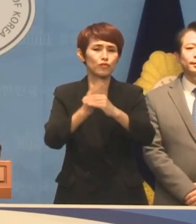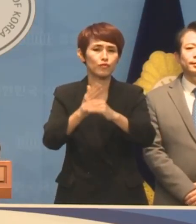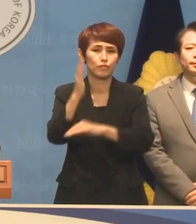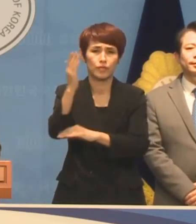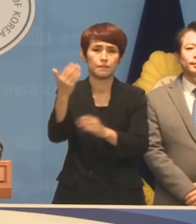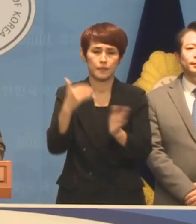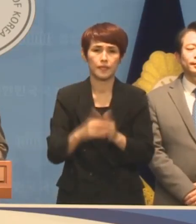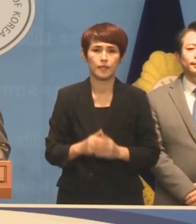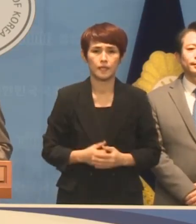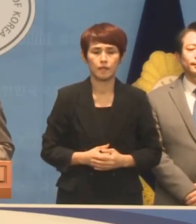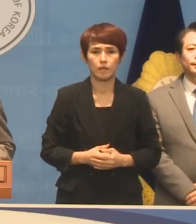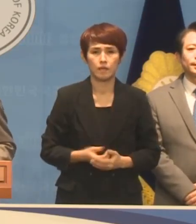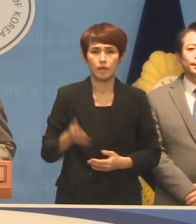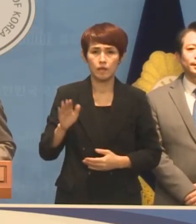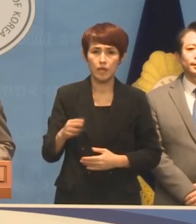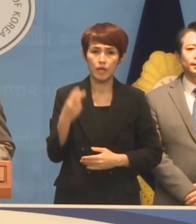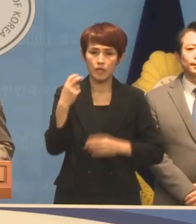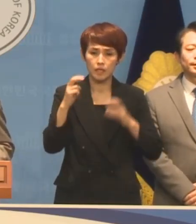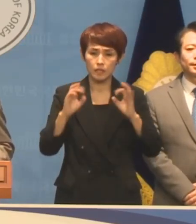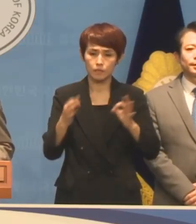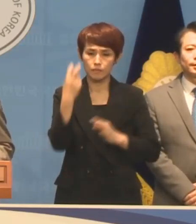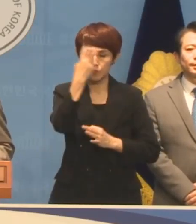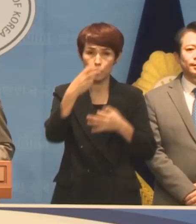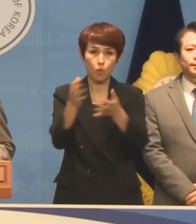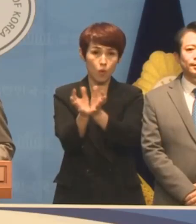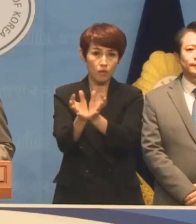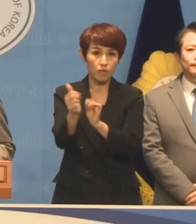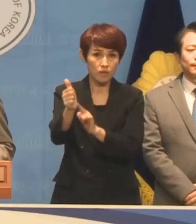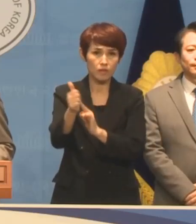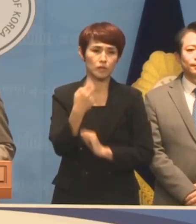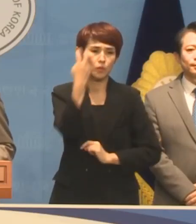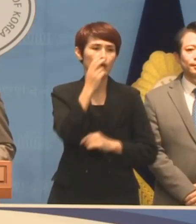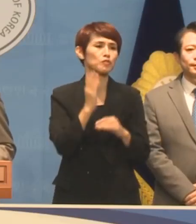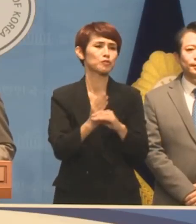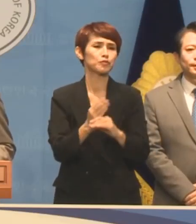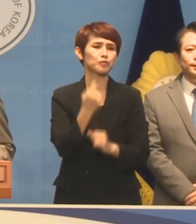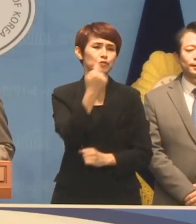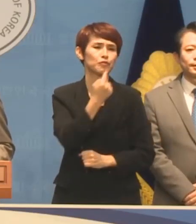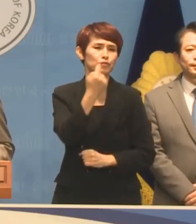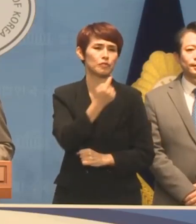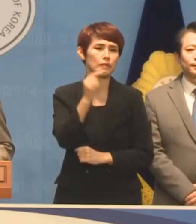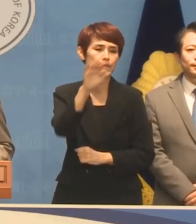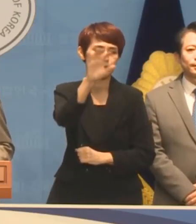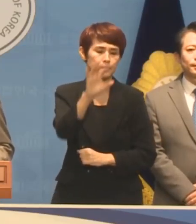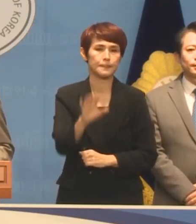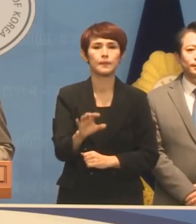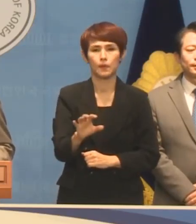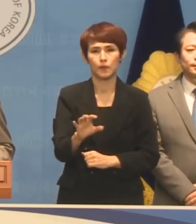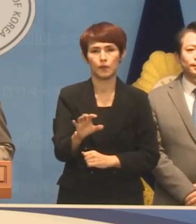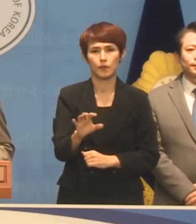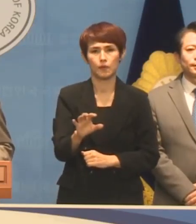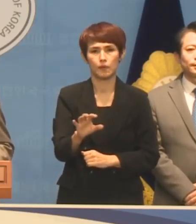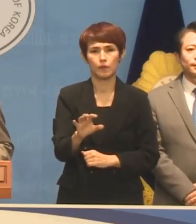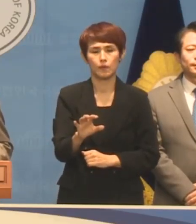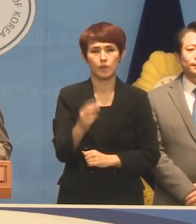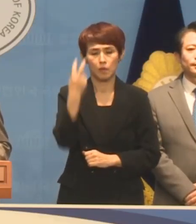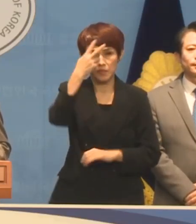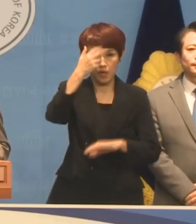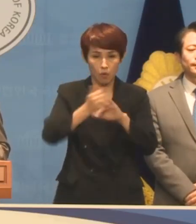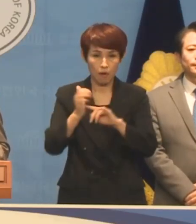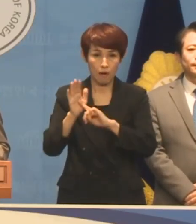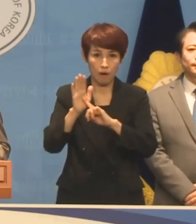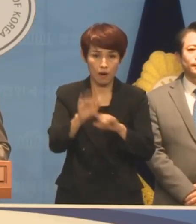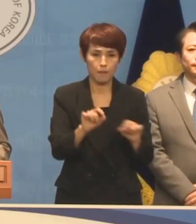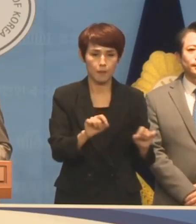했습니다. 하지만 금감원은 지금도 여전히 조사 중이라는 말만 반복하며 여전히 검사 결과